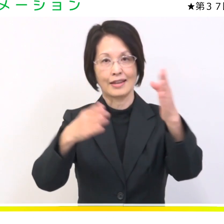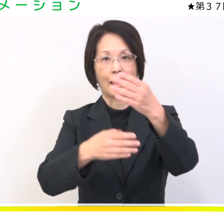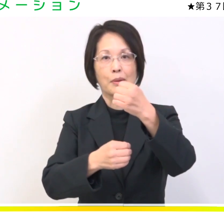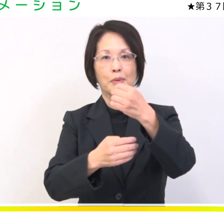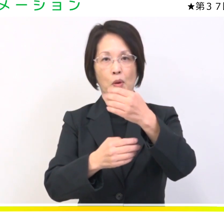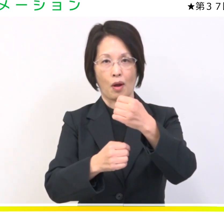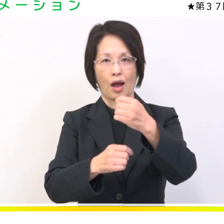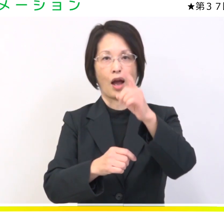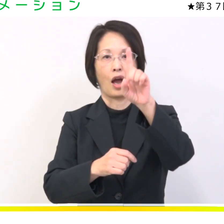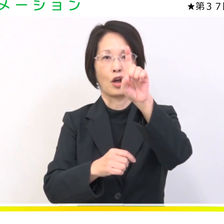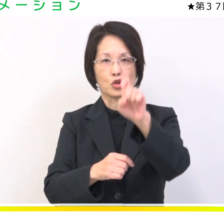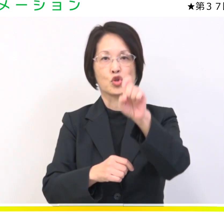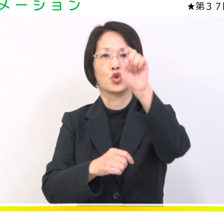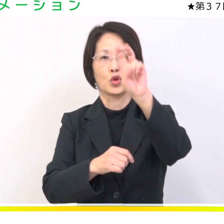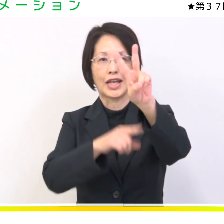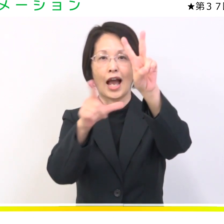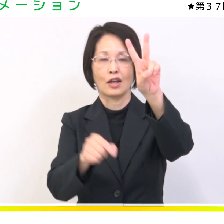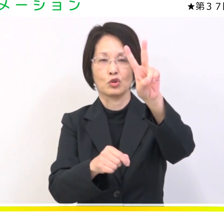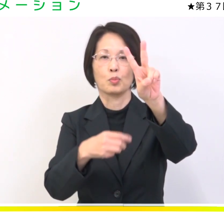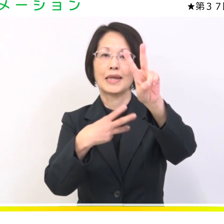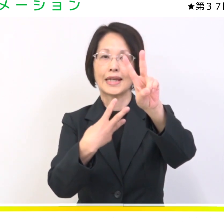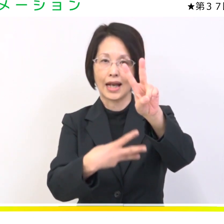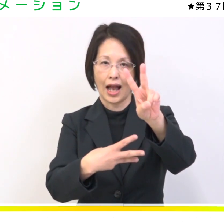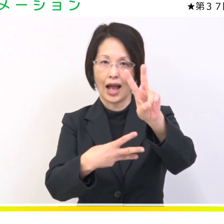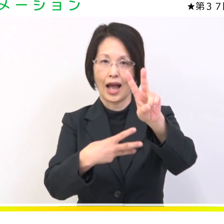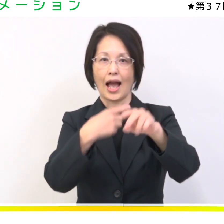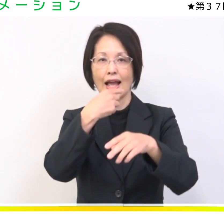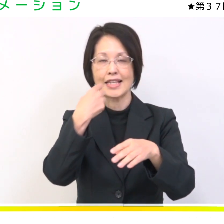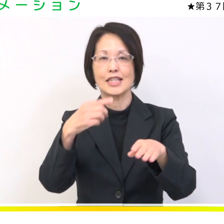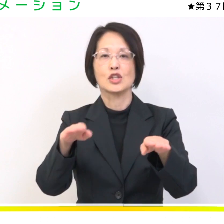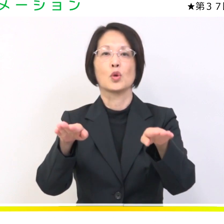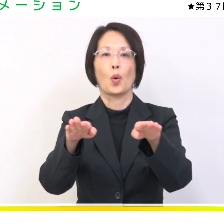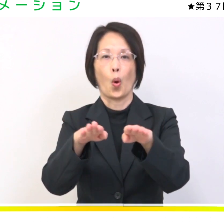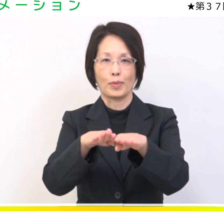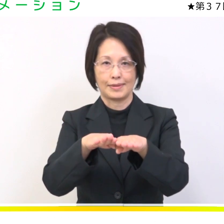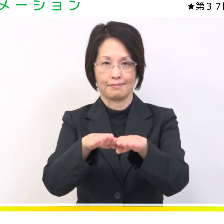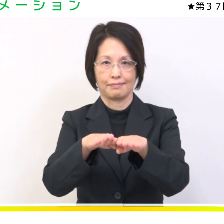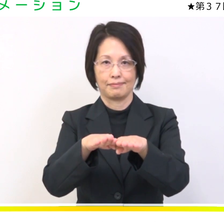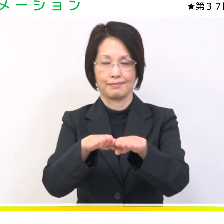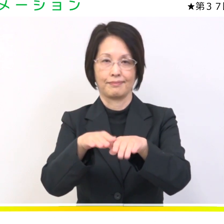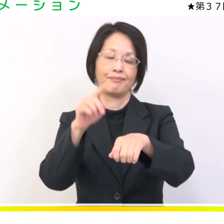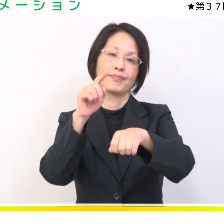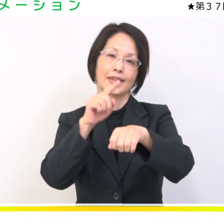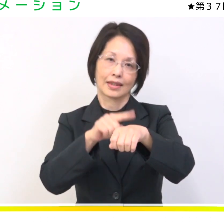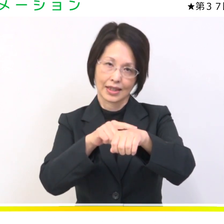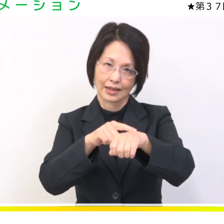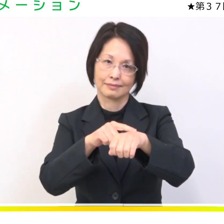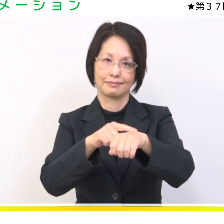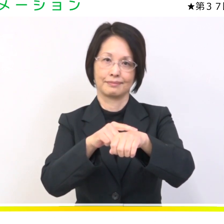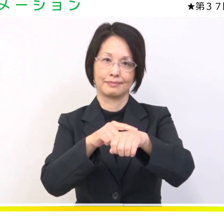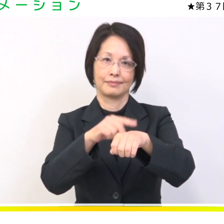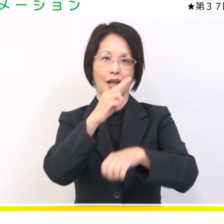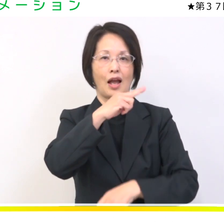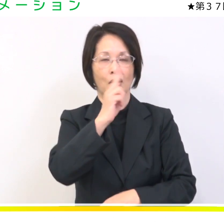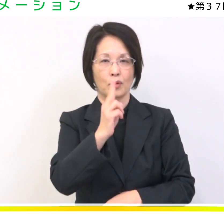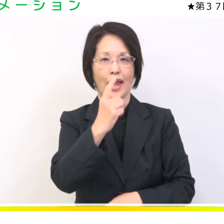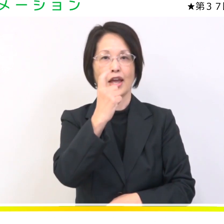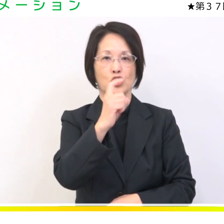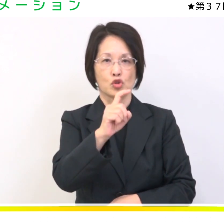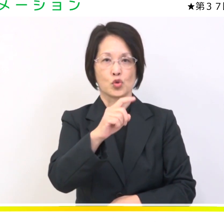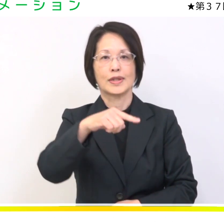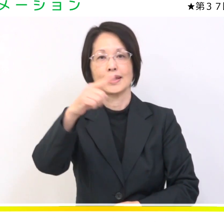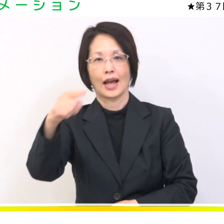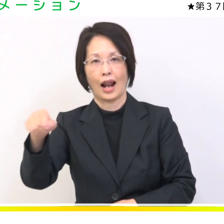開催日は12月3日日曜日時間は午前